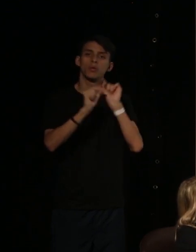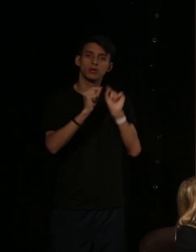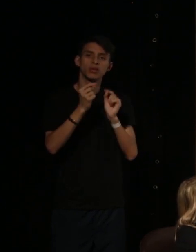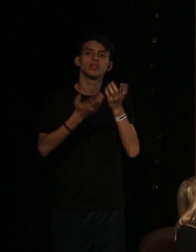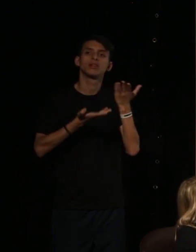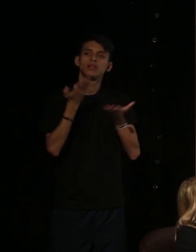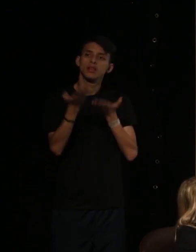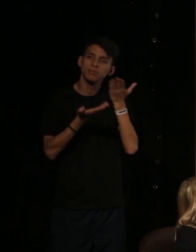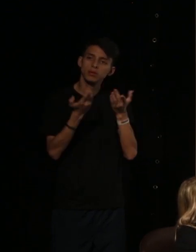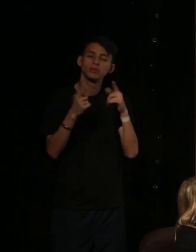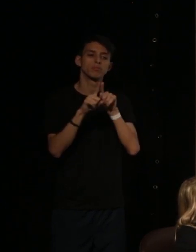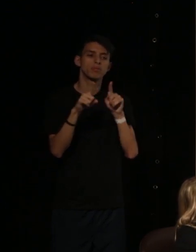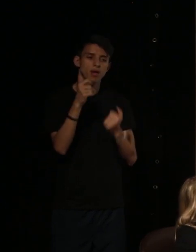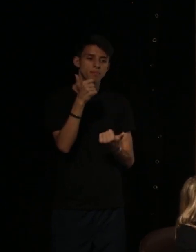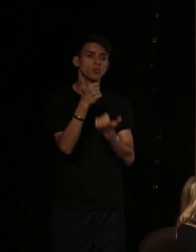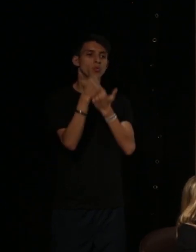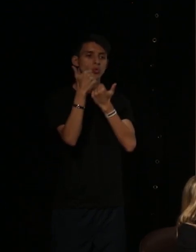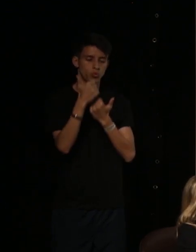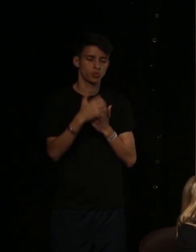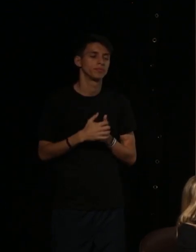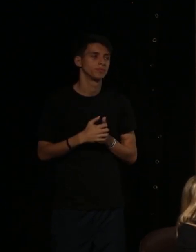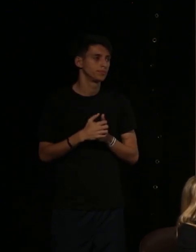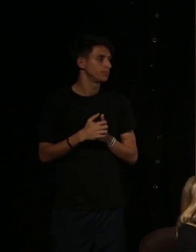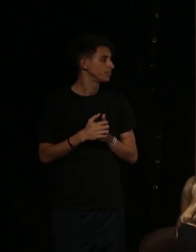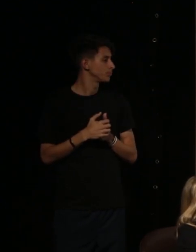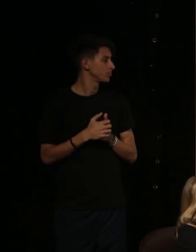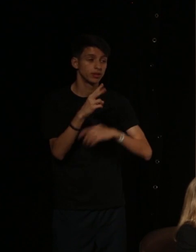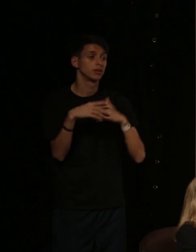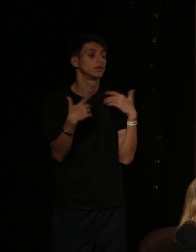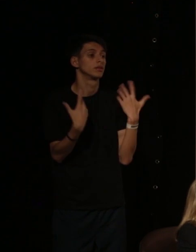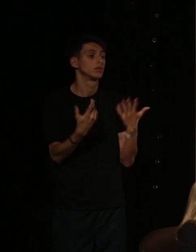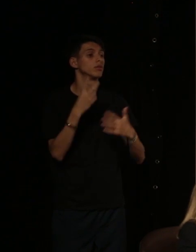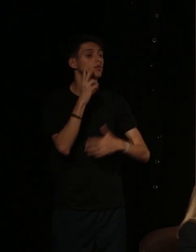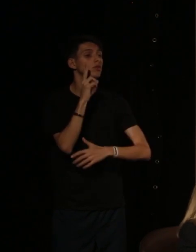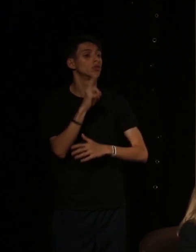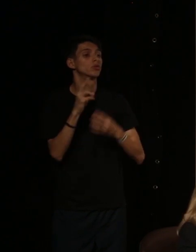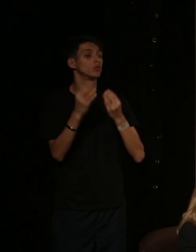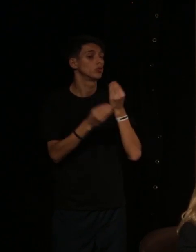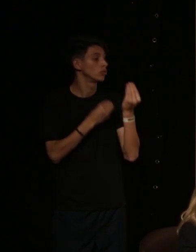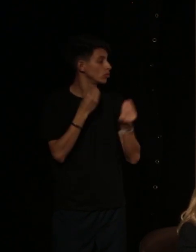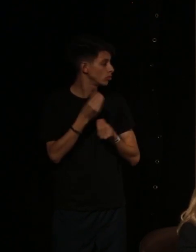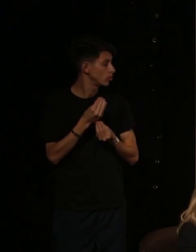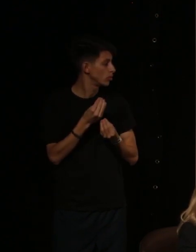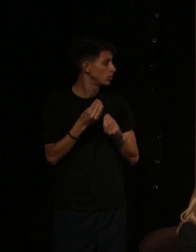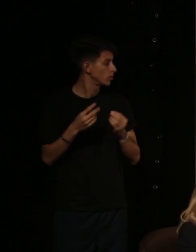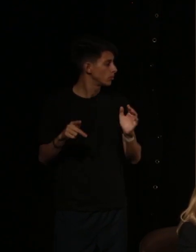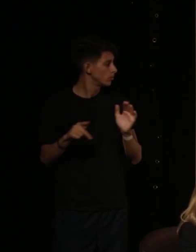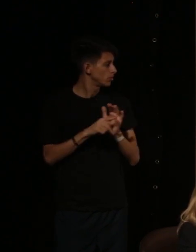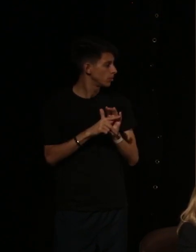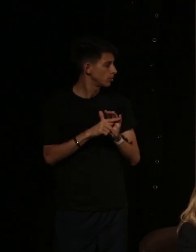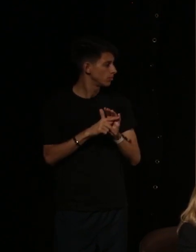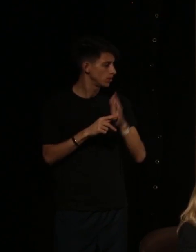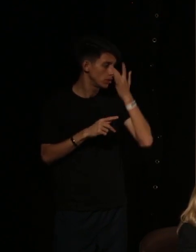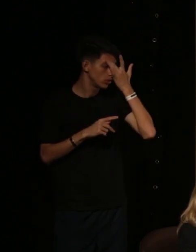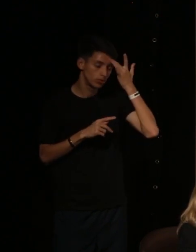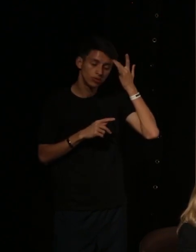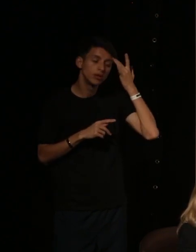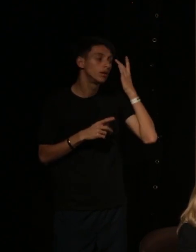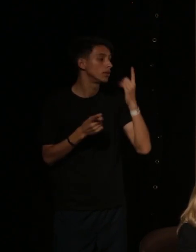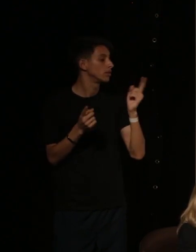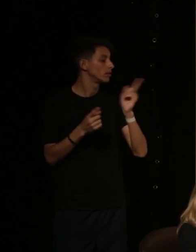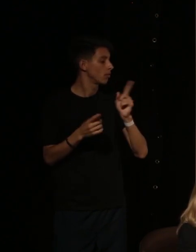isso, o discurso passa para uma realidade. As empresas não poderão mais dizer que são